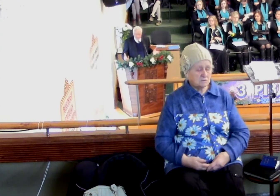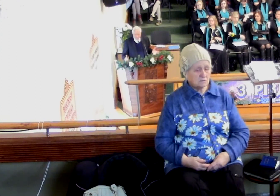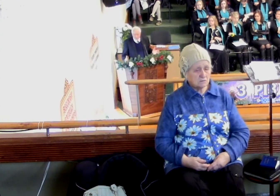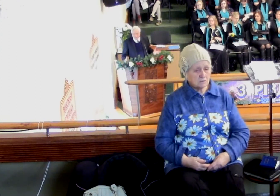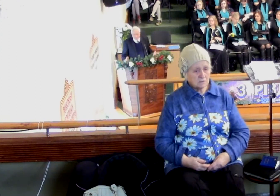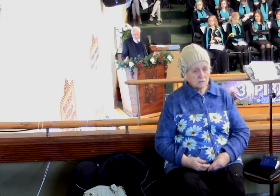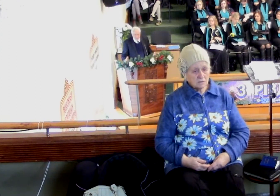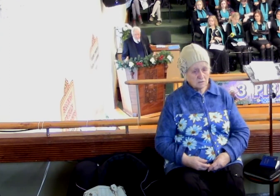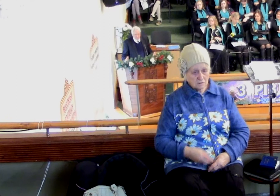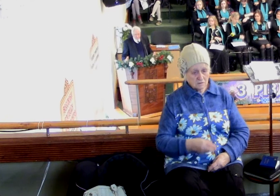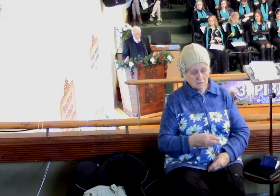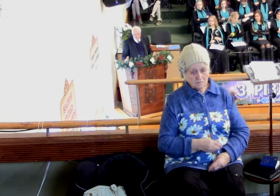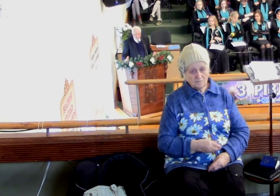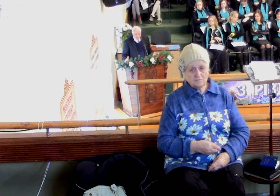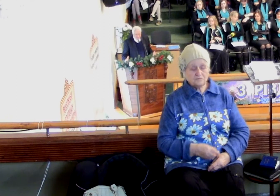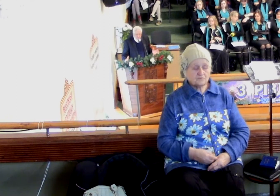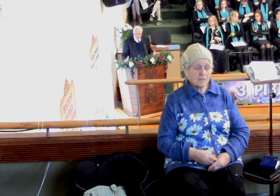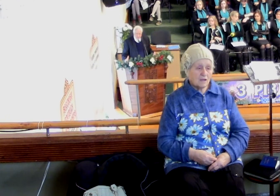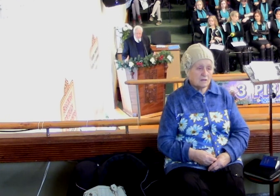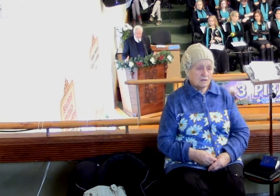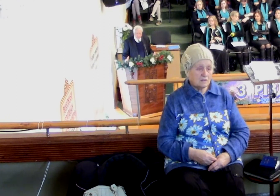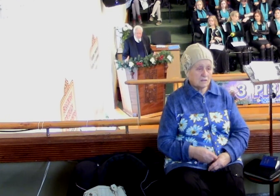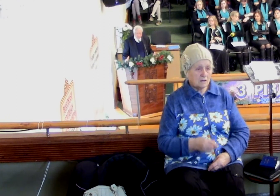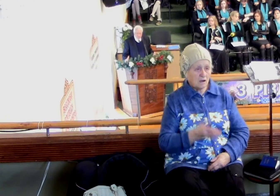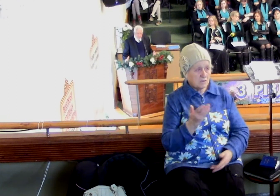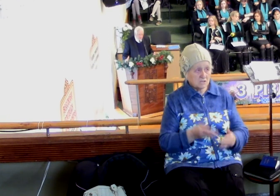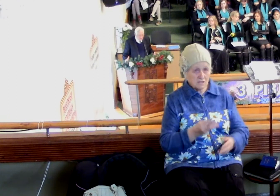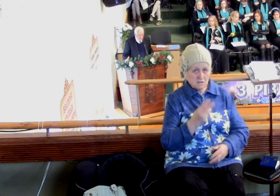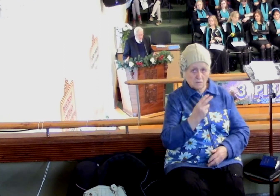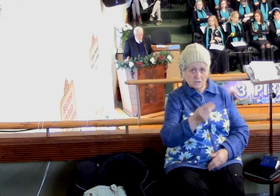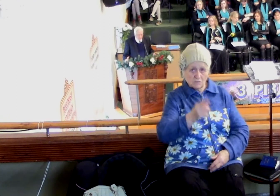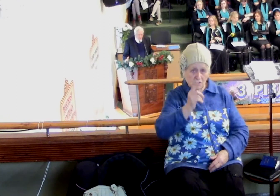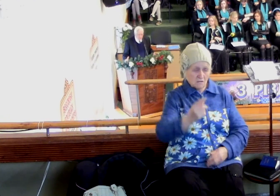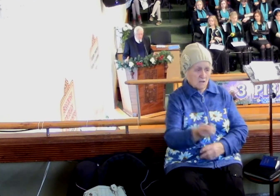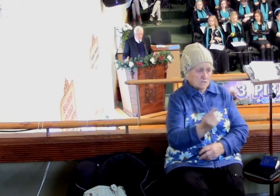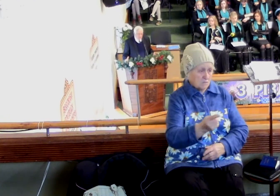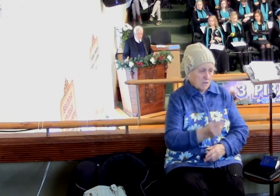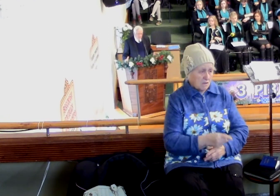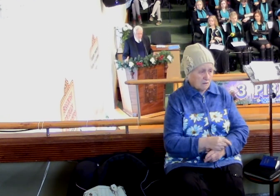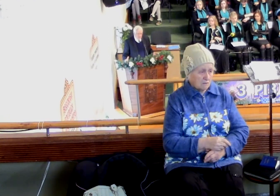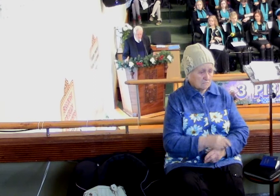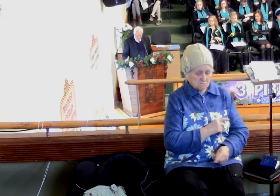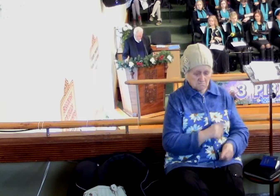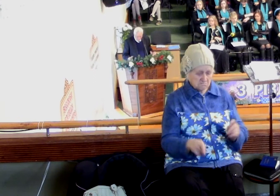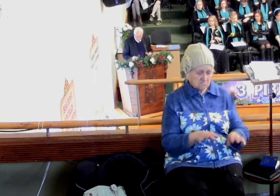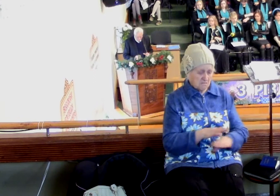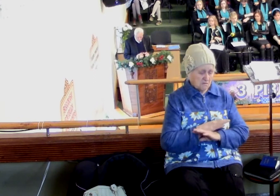надо действовать, что-то змей. И они умирали. Умирали от укуса змей.